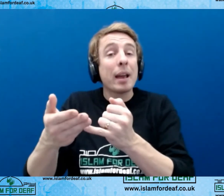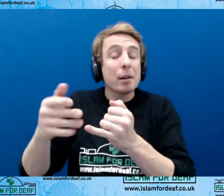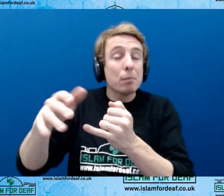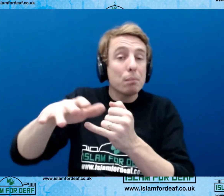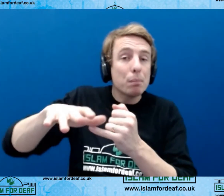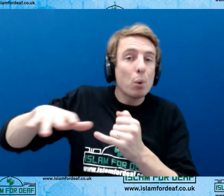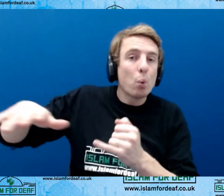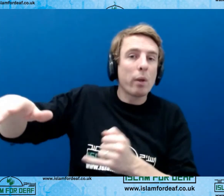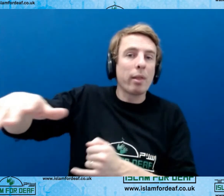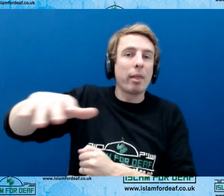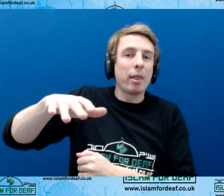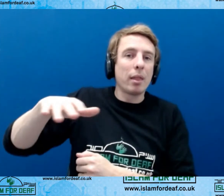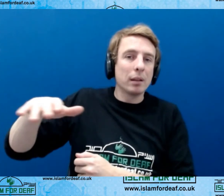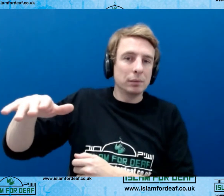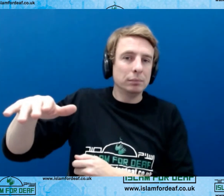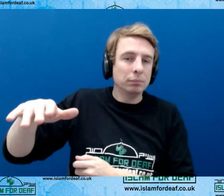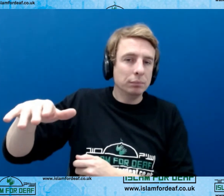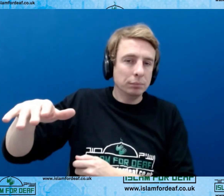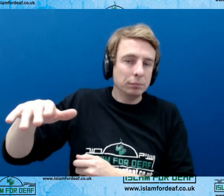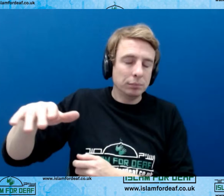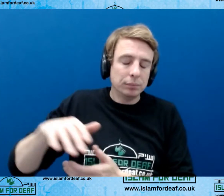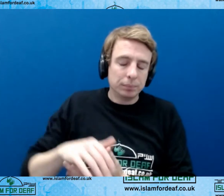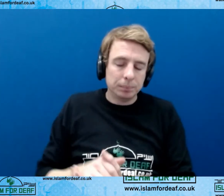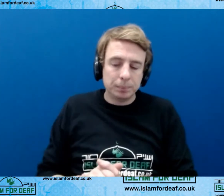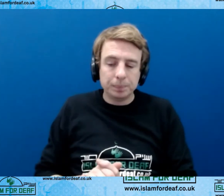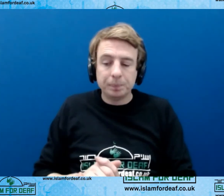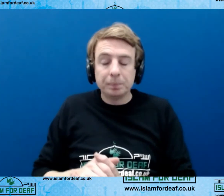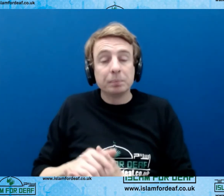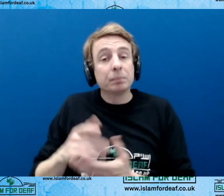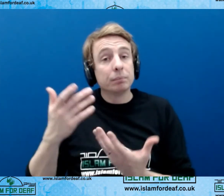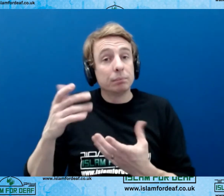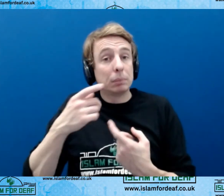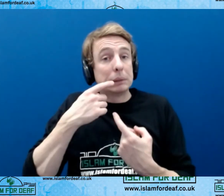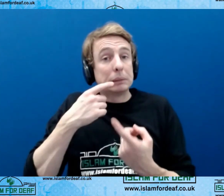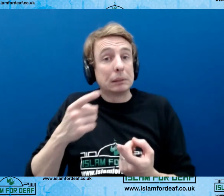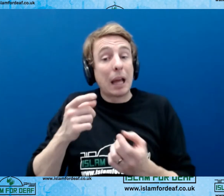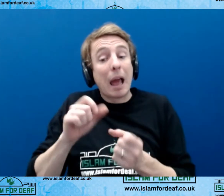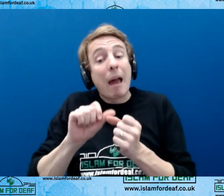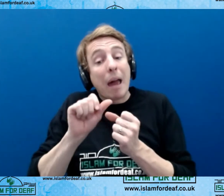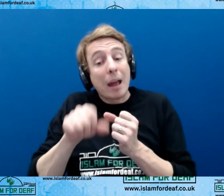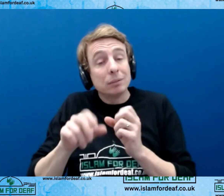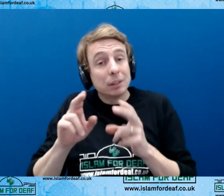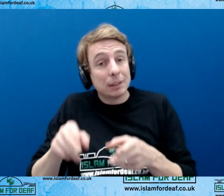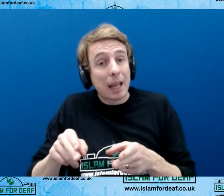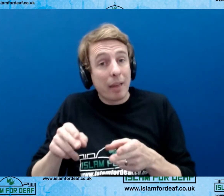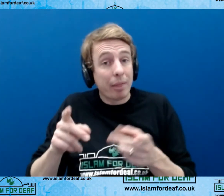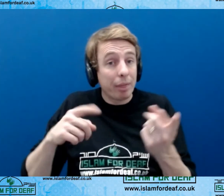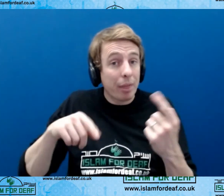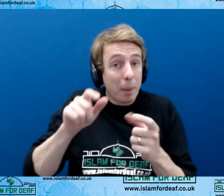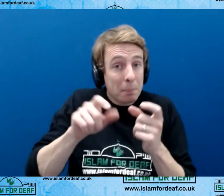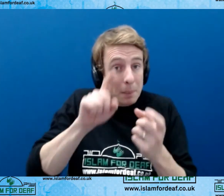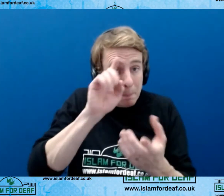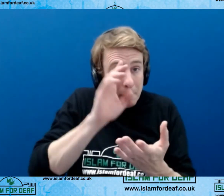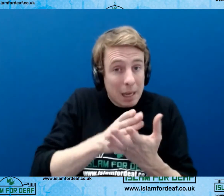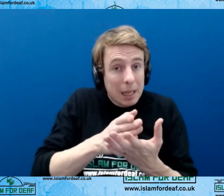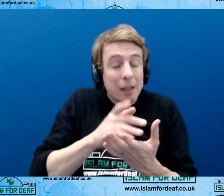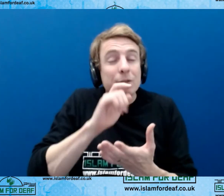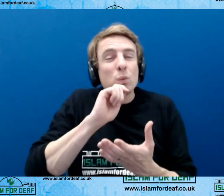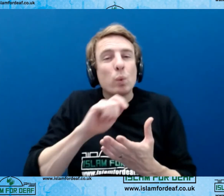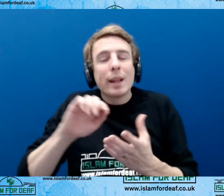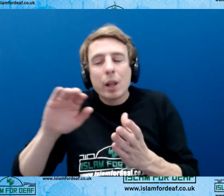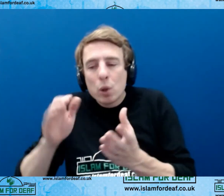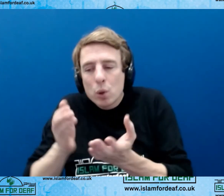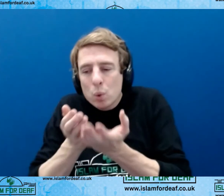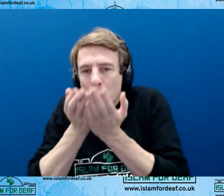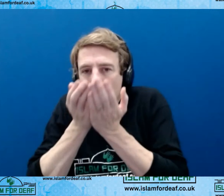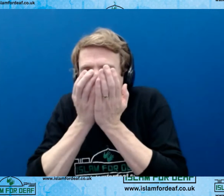in the hereafter, that the believers will drink from. May Allah make us from those. وهذا الحوض عرضه شهر وطوله